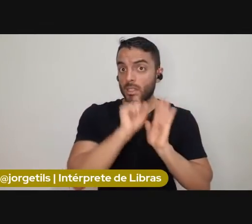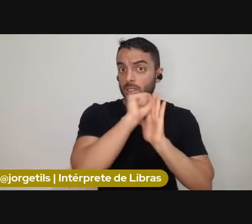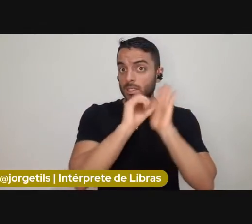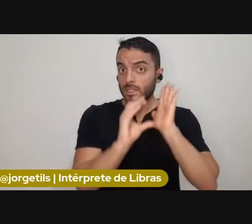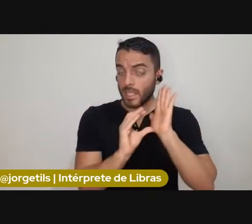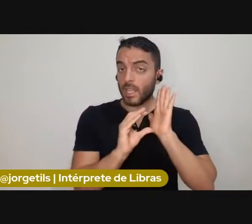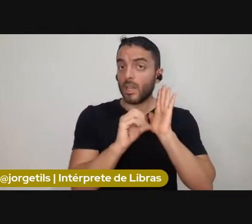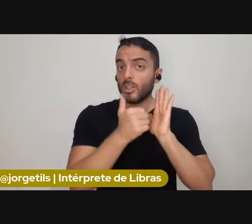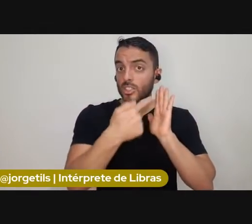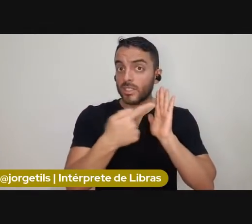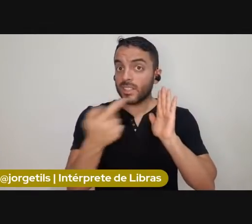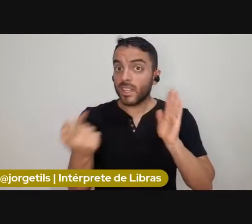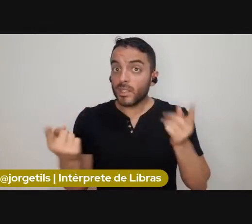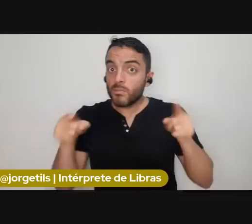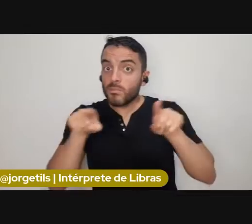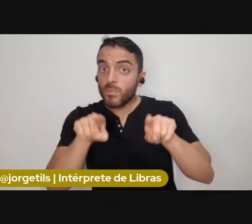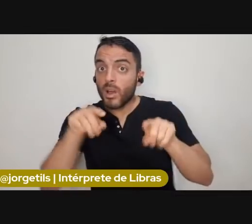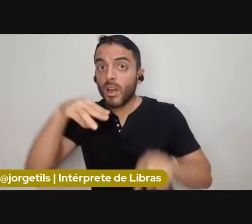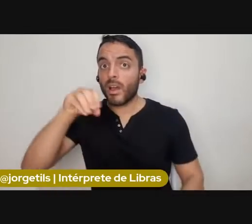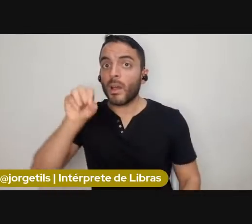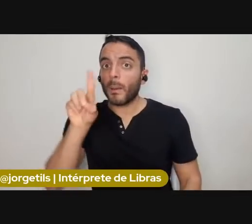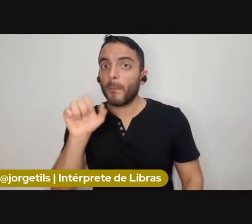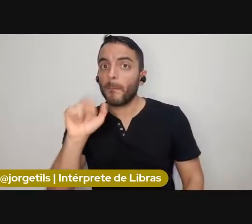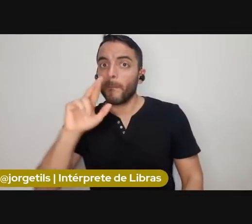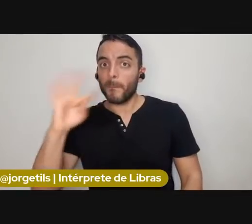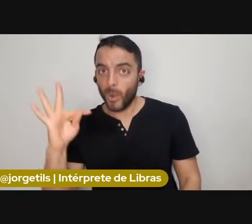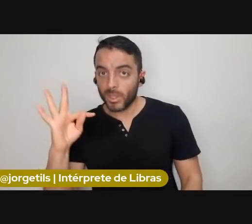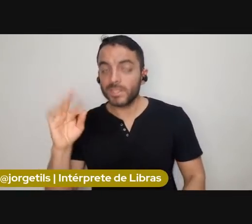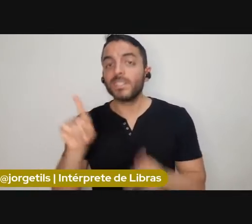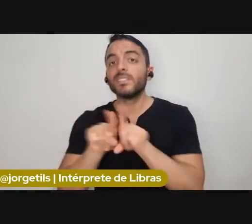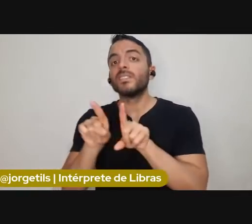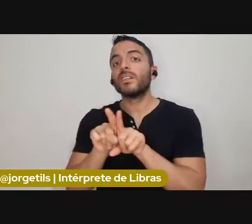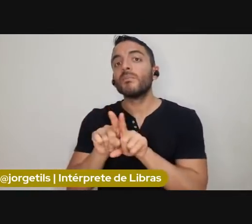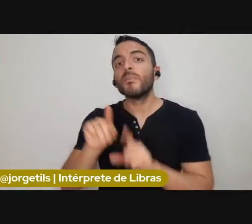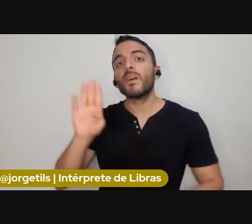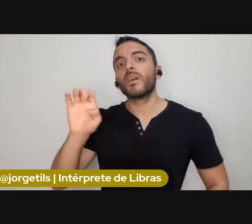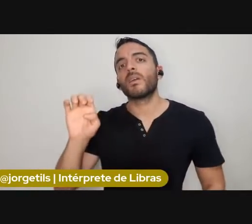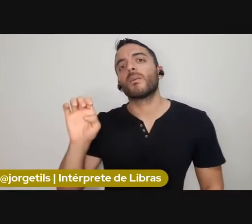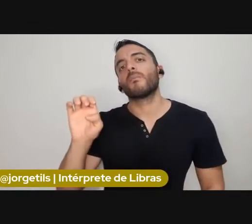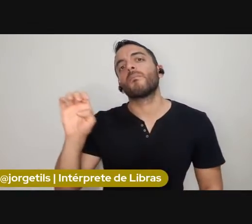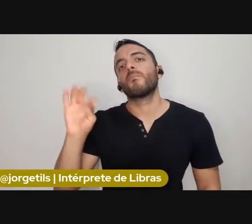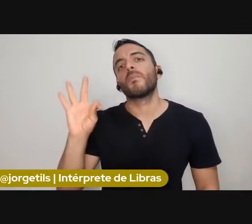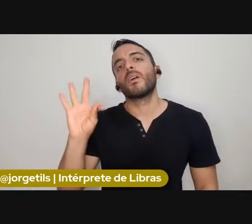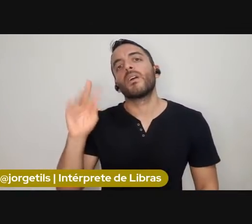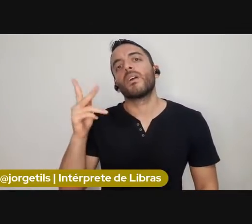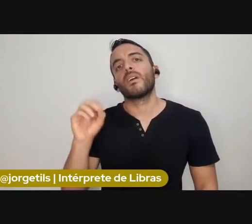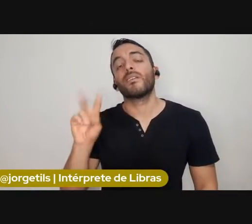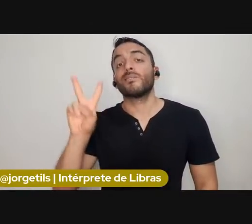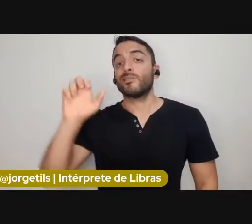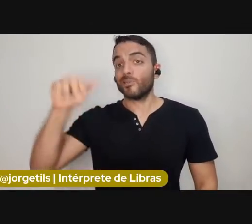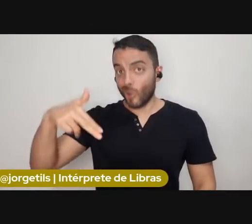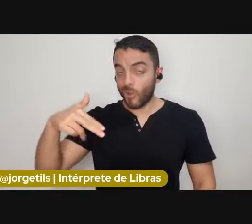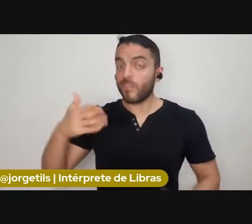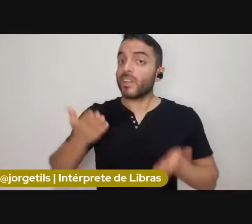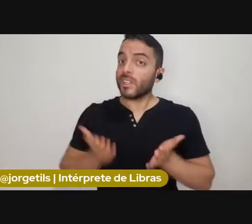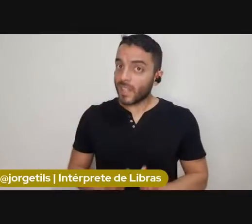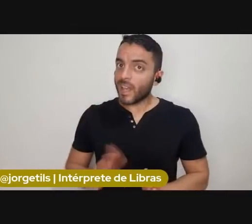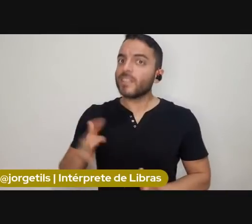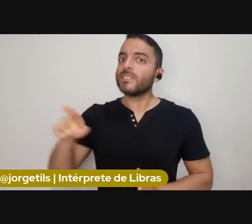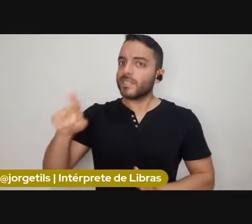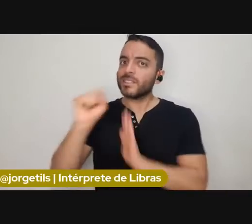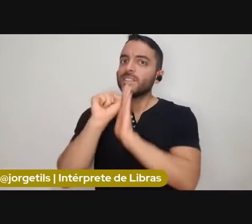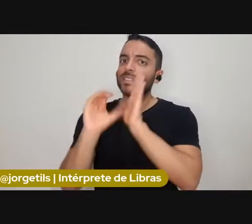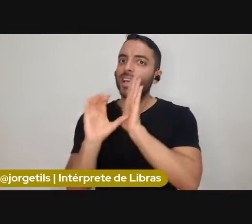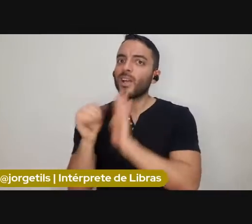Mozart, e Beethoven, que também nasce no século XVII, 1770, né? Então, nós estamos vendo um movimento